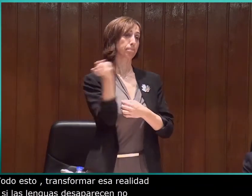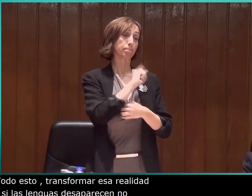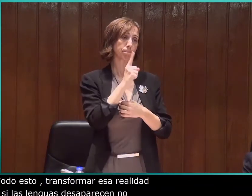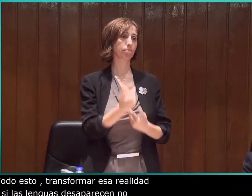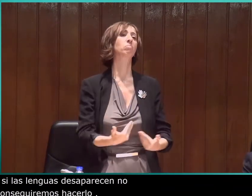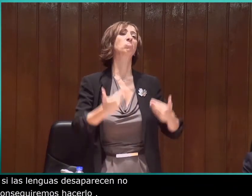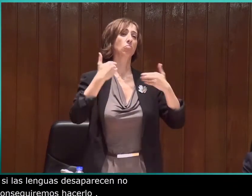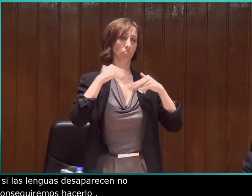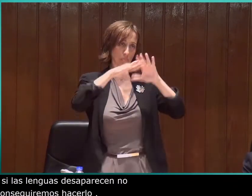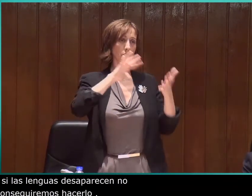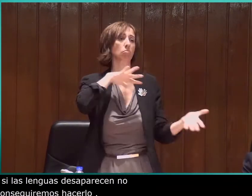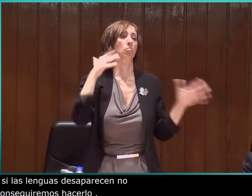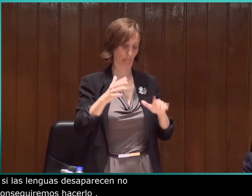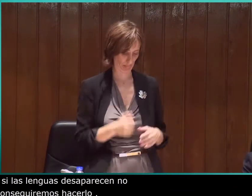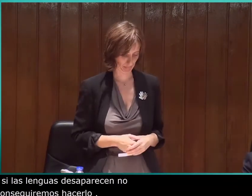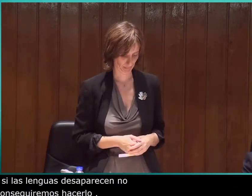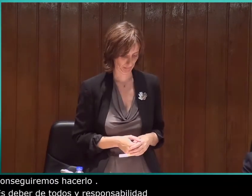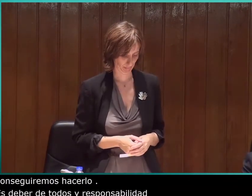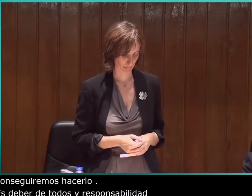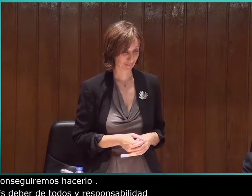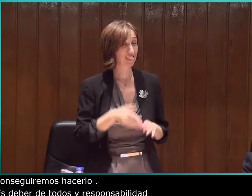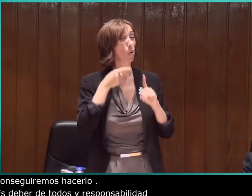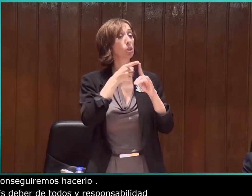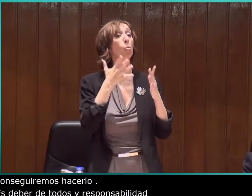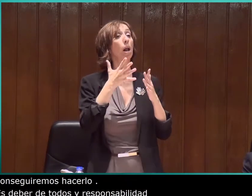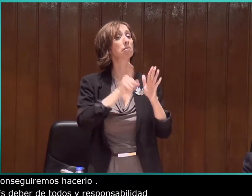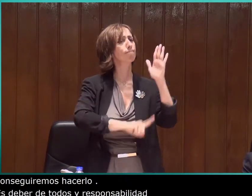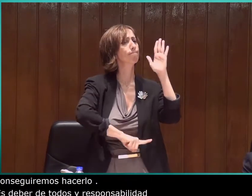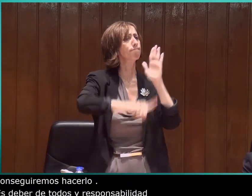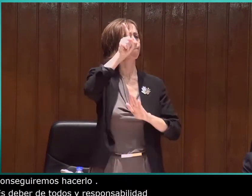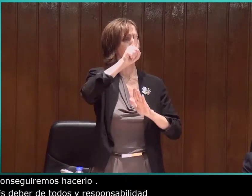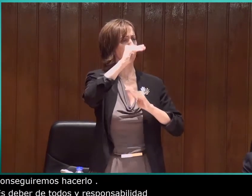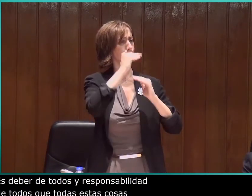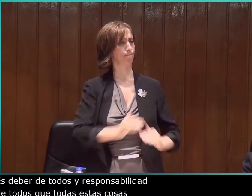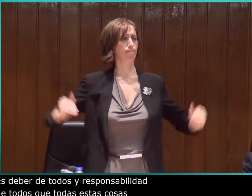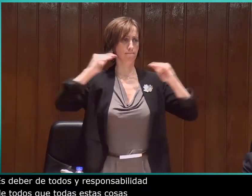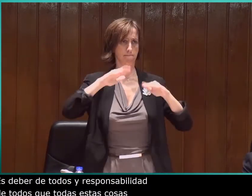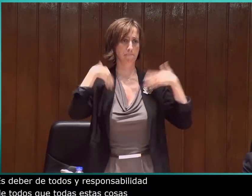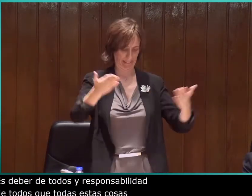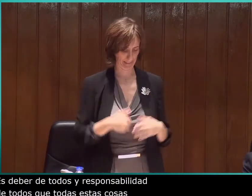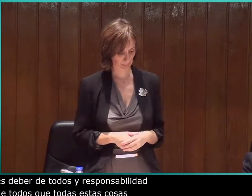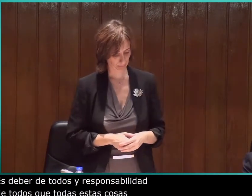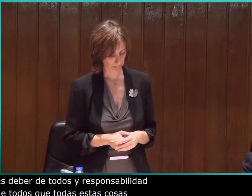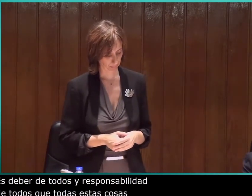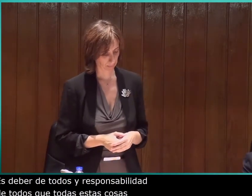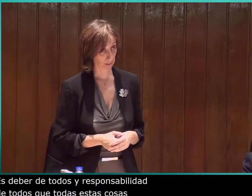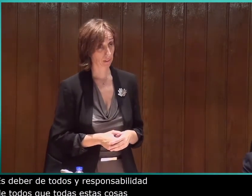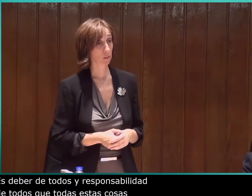que ahora mismo no están bien hacer una transformación para poder desarrollarnos en